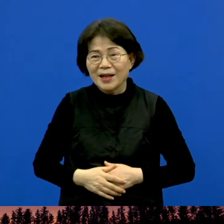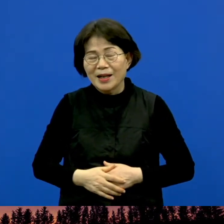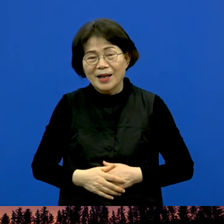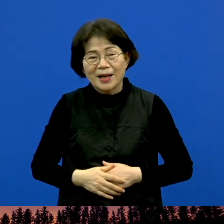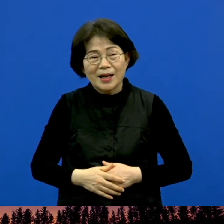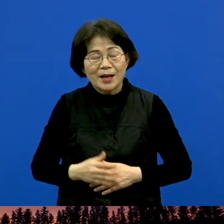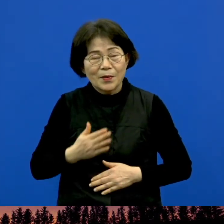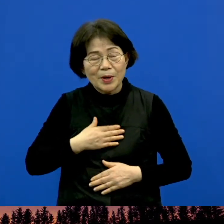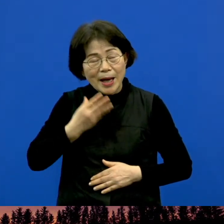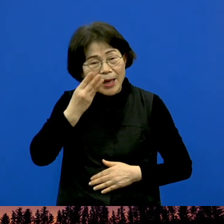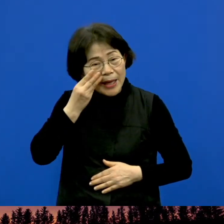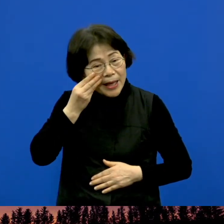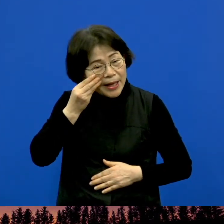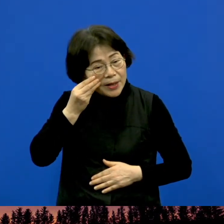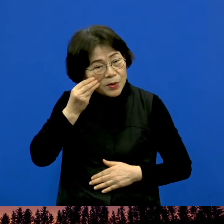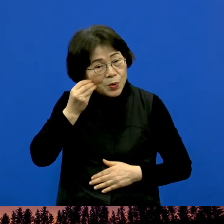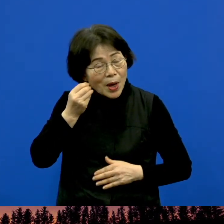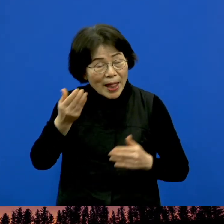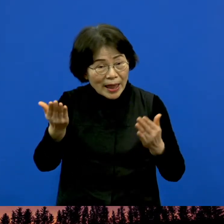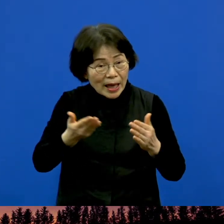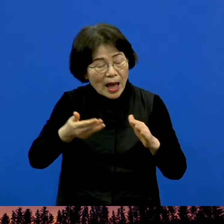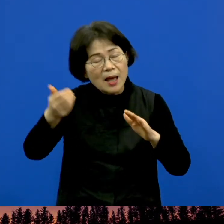여러분 우리가 익숙한 것에서 실패합니다.